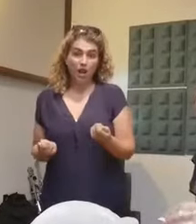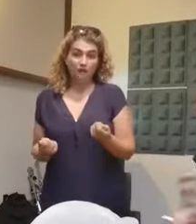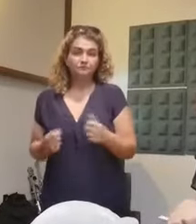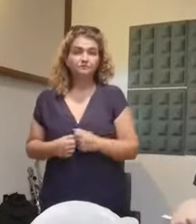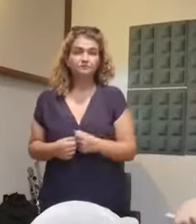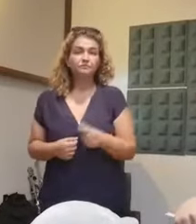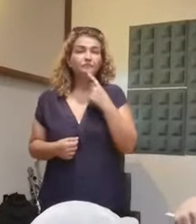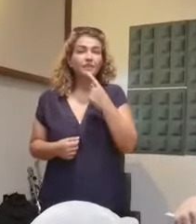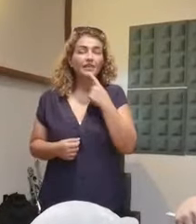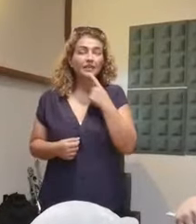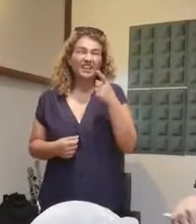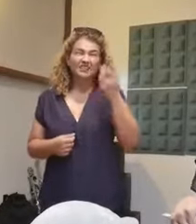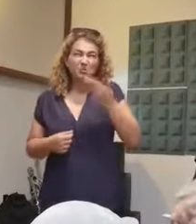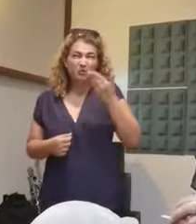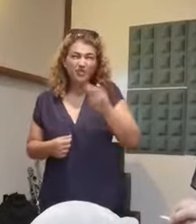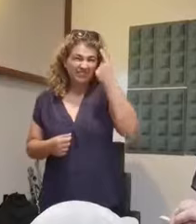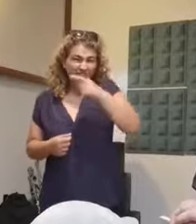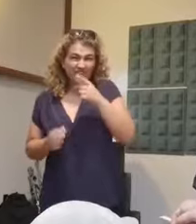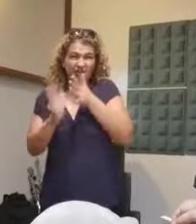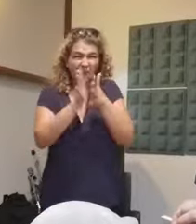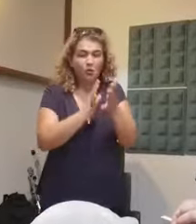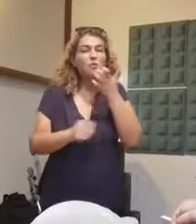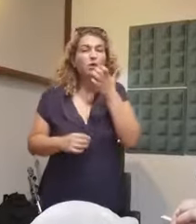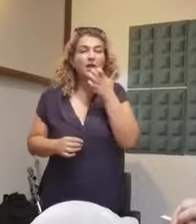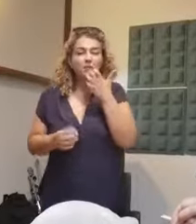exagerado, lo único que está haciendo es llamar la atención.